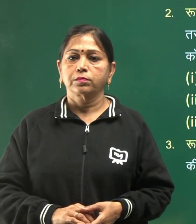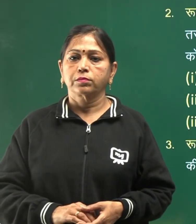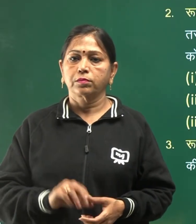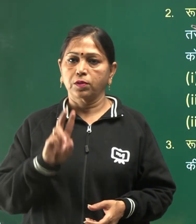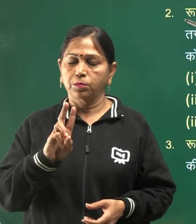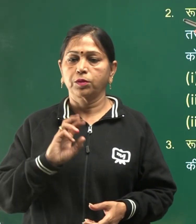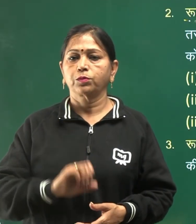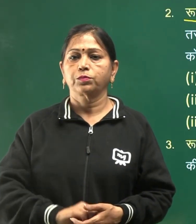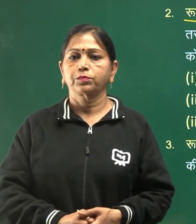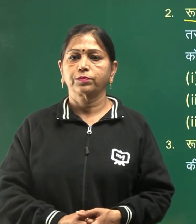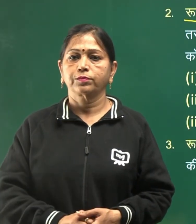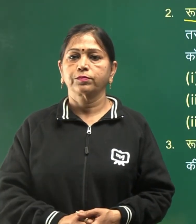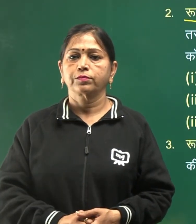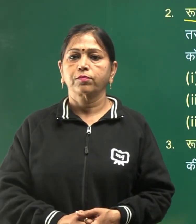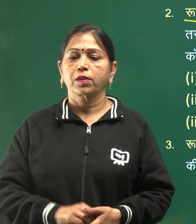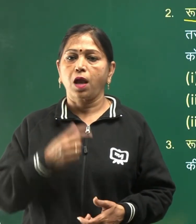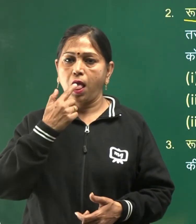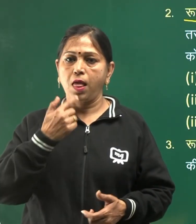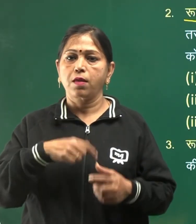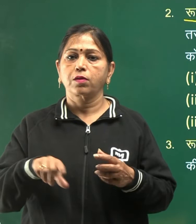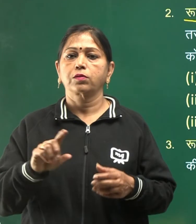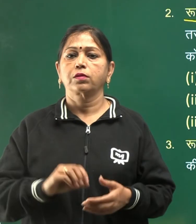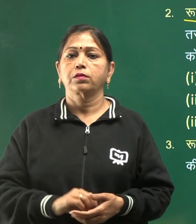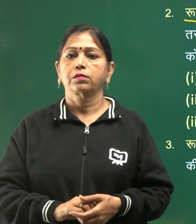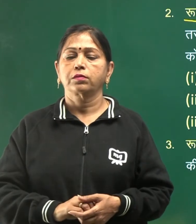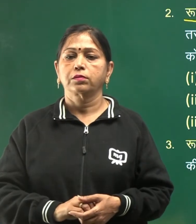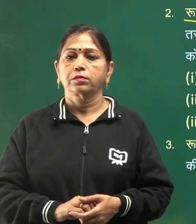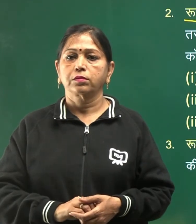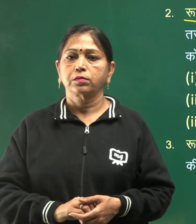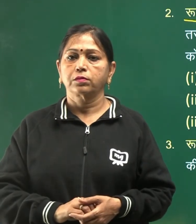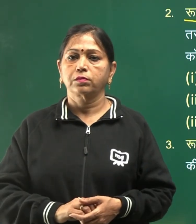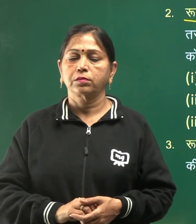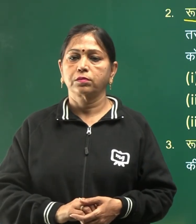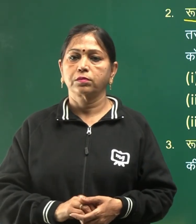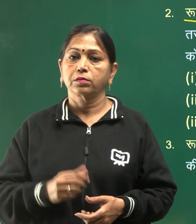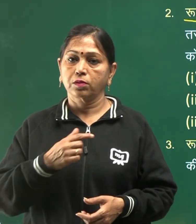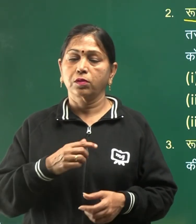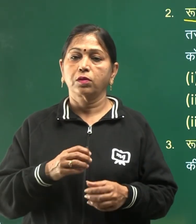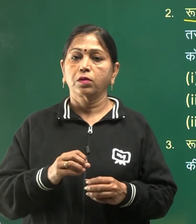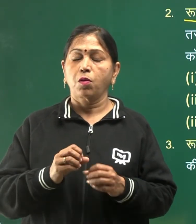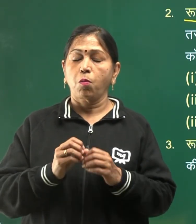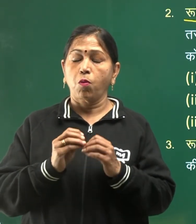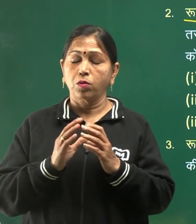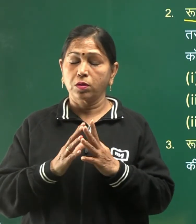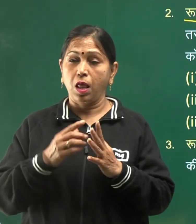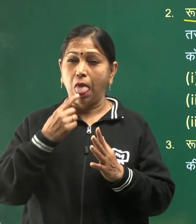नंबर 2, रुधिर यह गहरे लाल रंग का